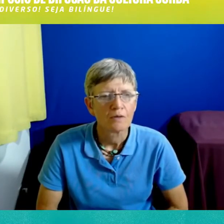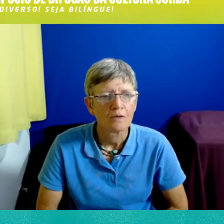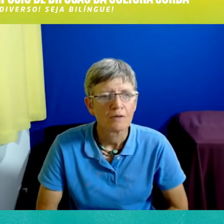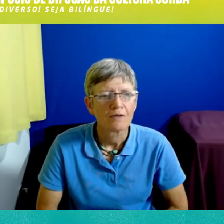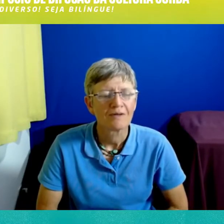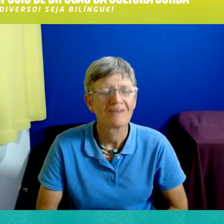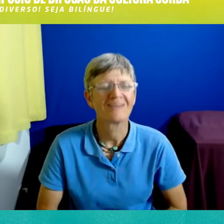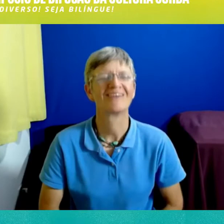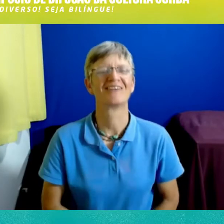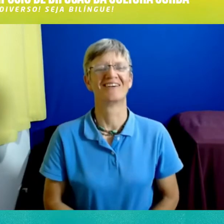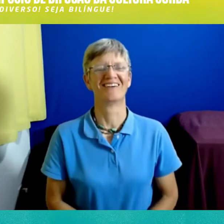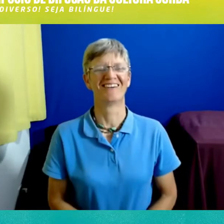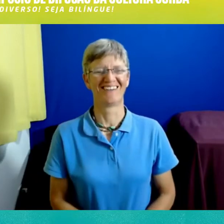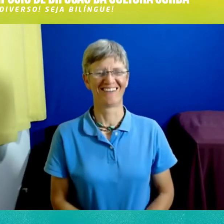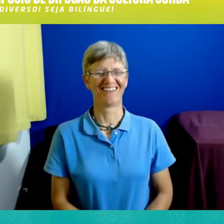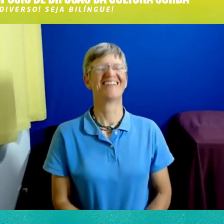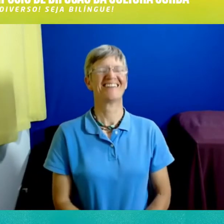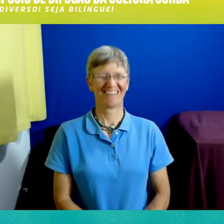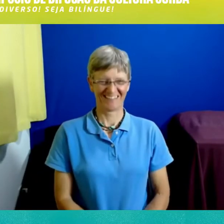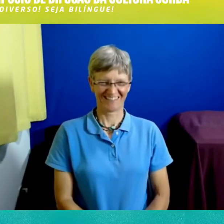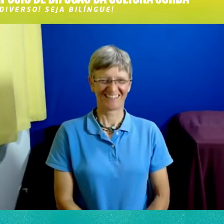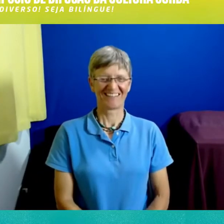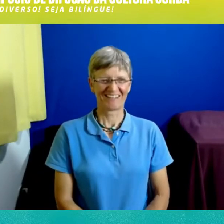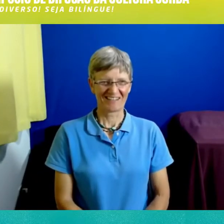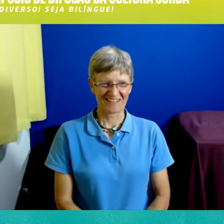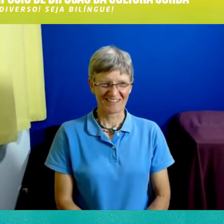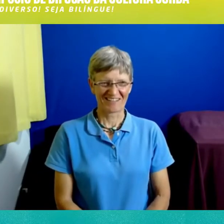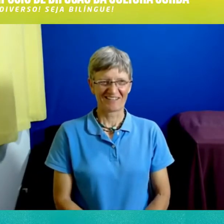língua de sinais?